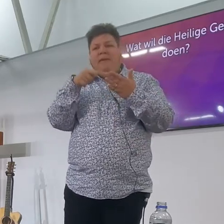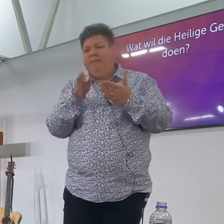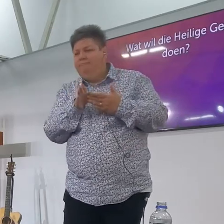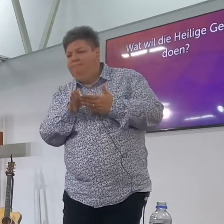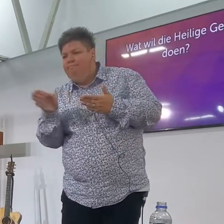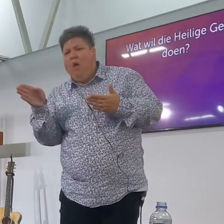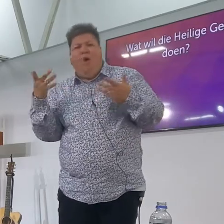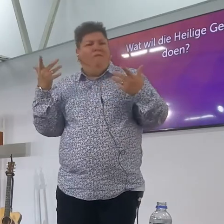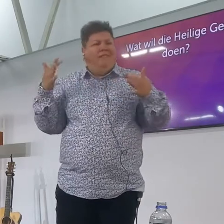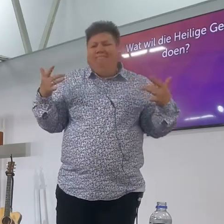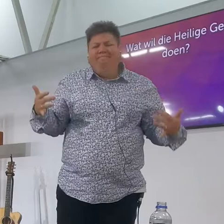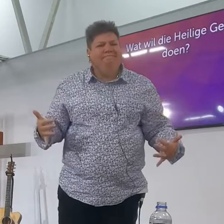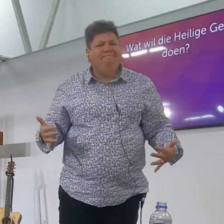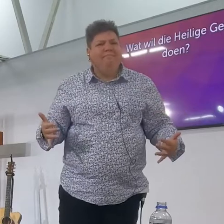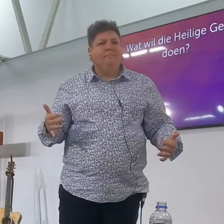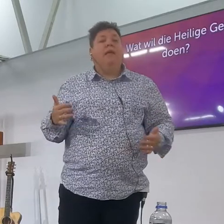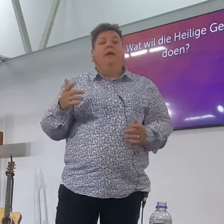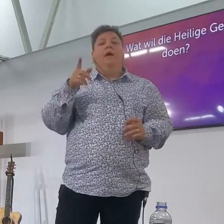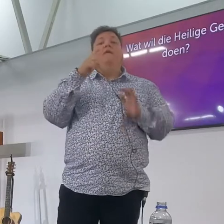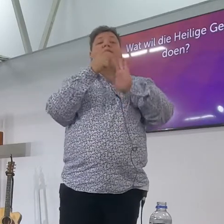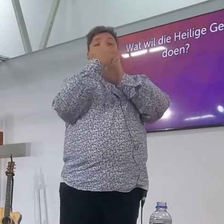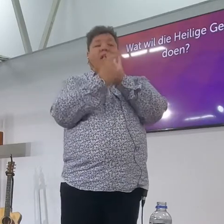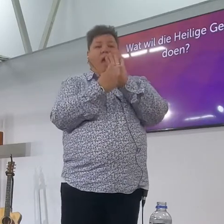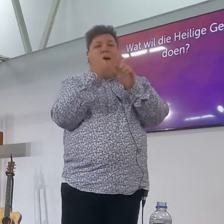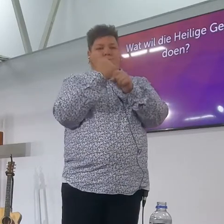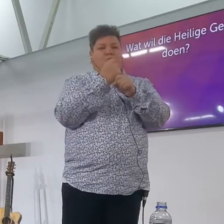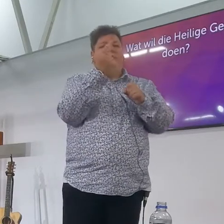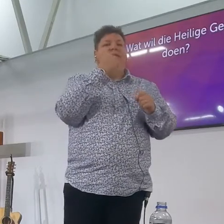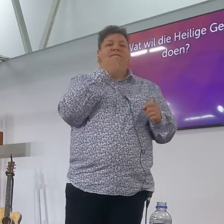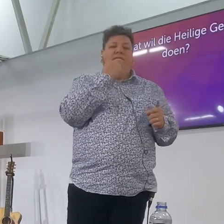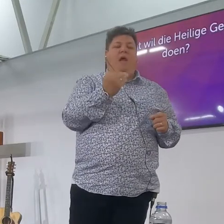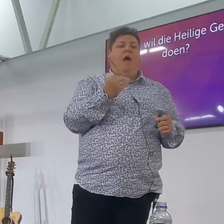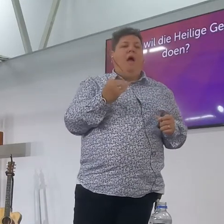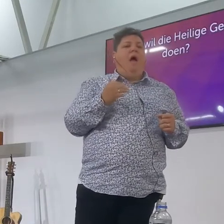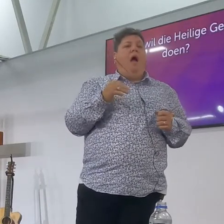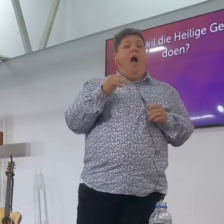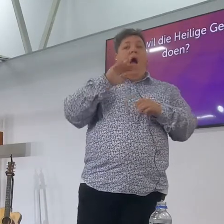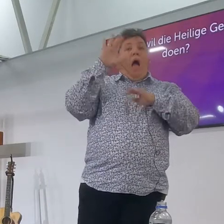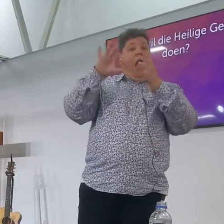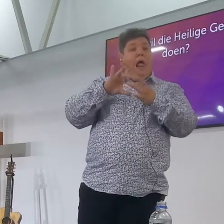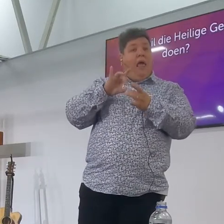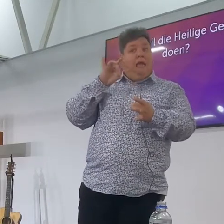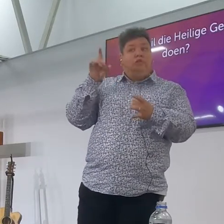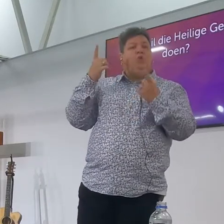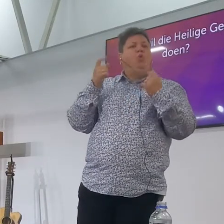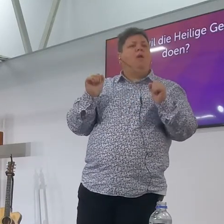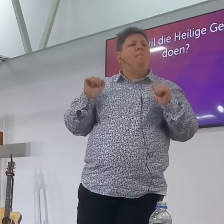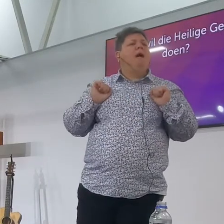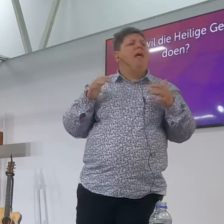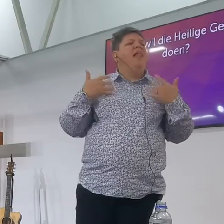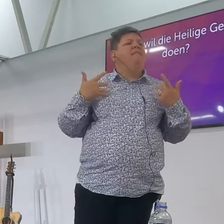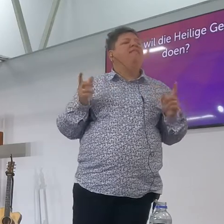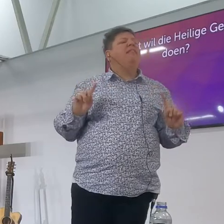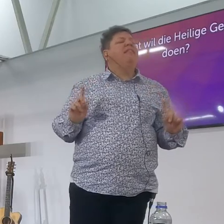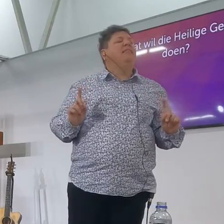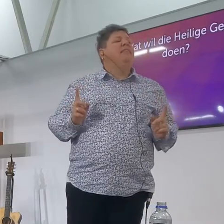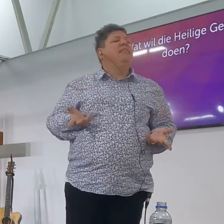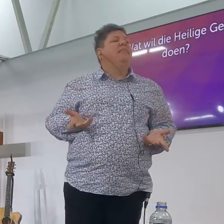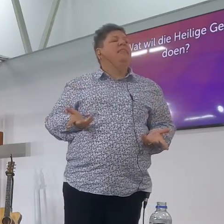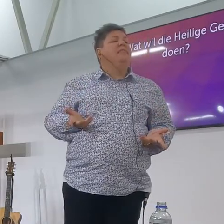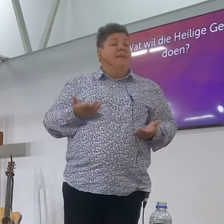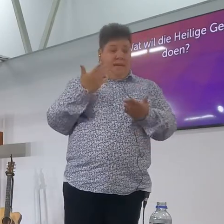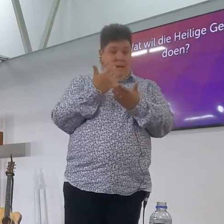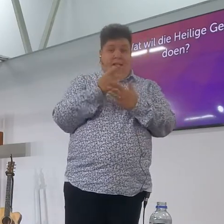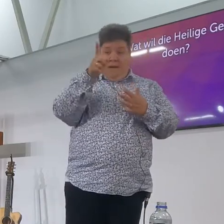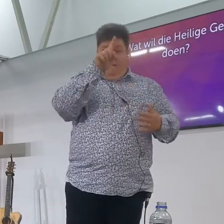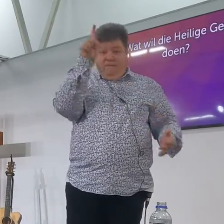hierdie vraag nie reg antwoord nie. En die vraag is, wat wil die Heilige Gees in my lewe doen? As ek daai vraag kan